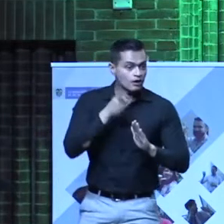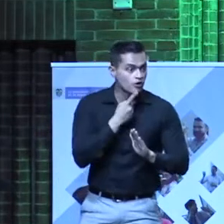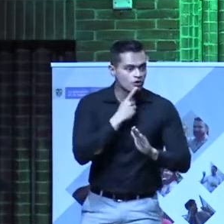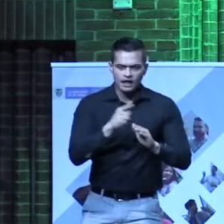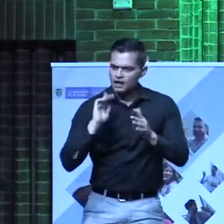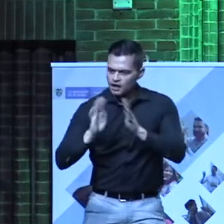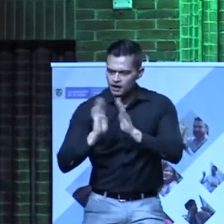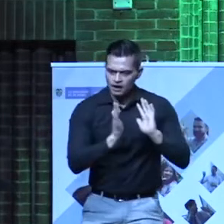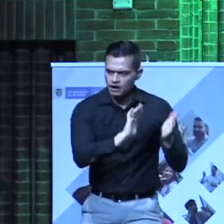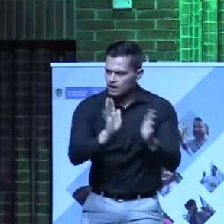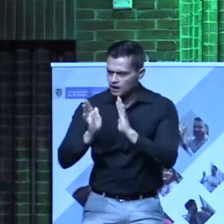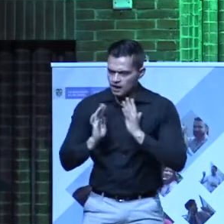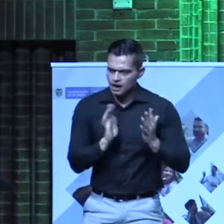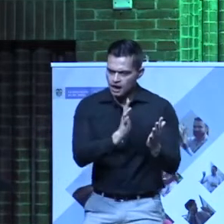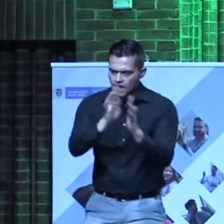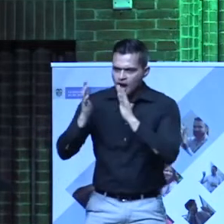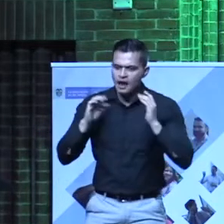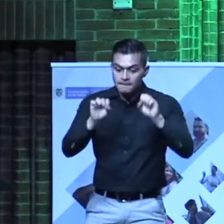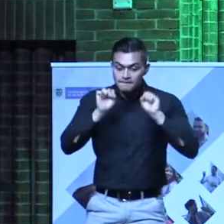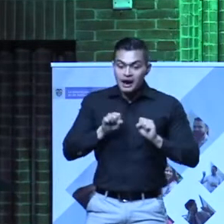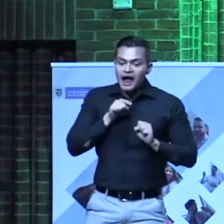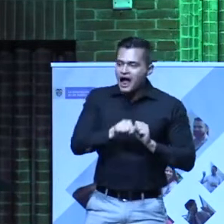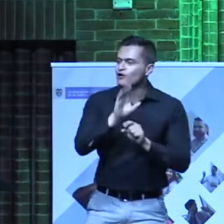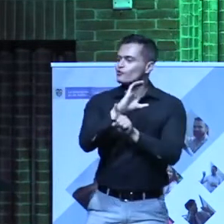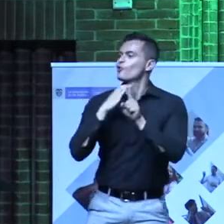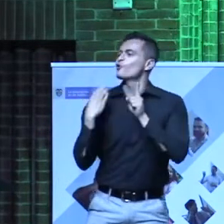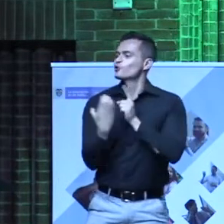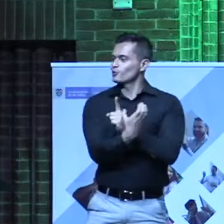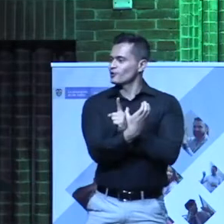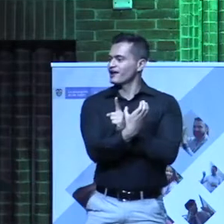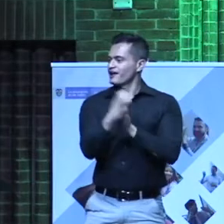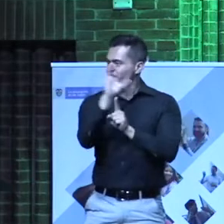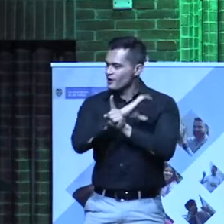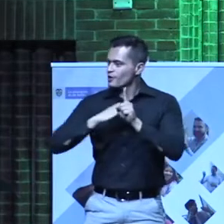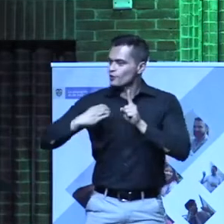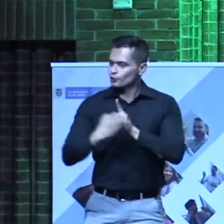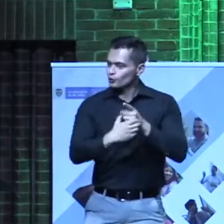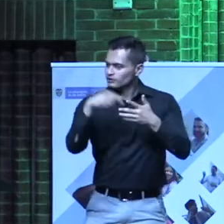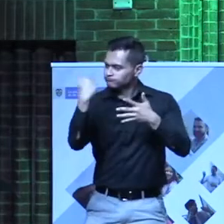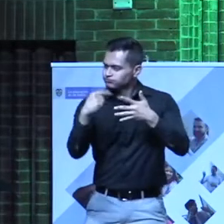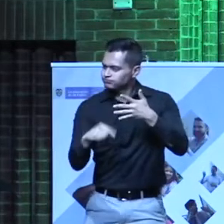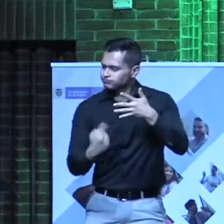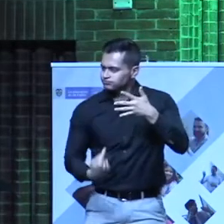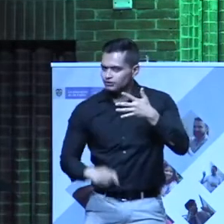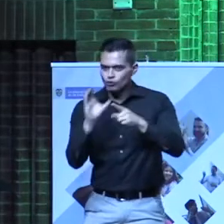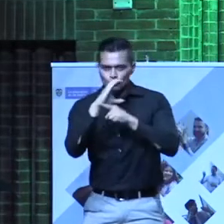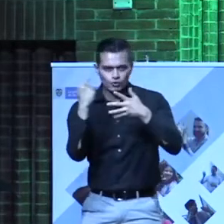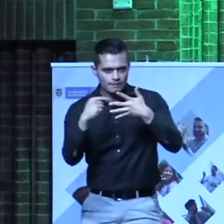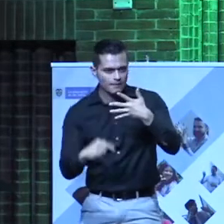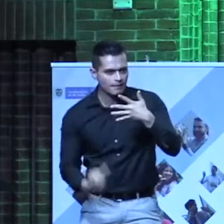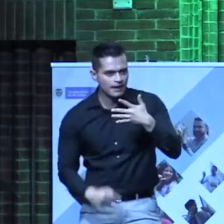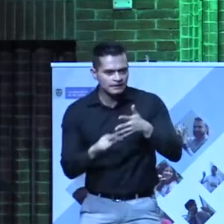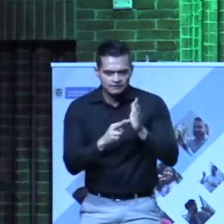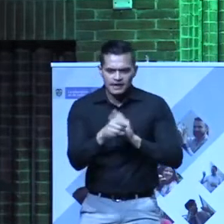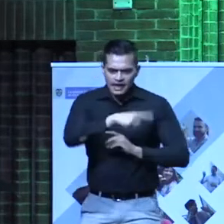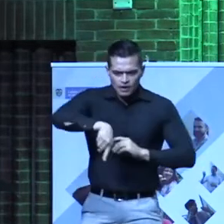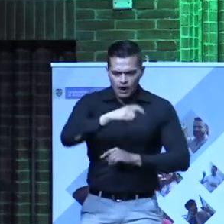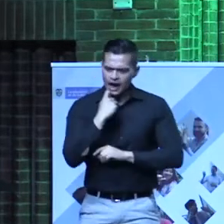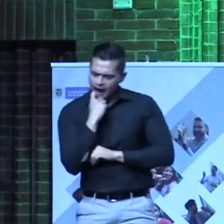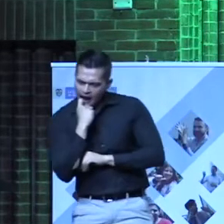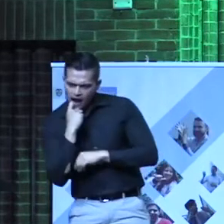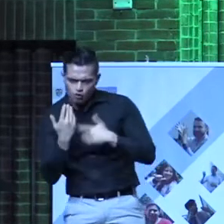cultural. Y esa diferencia cultural nos habla a nosotros desde un punto de vista de diferencia en las competencias